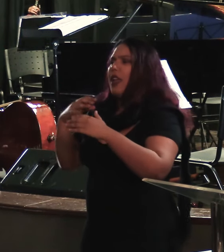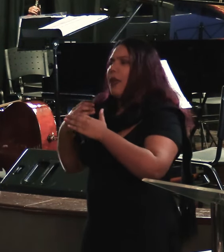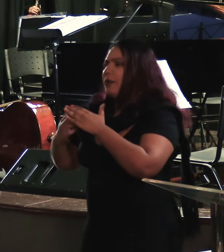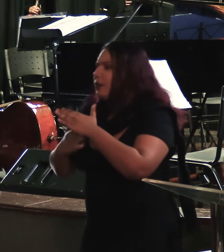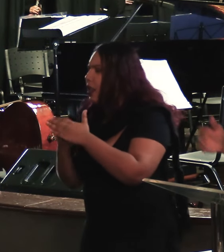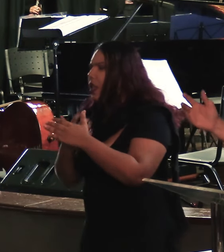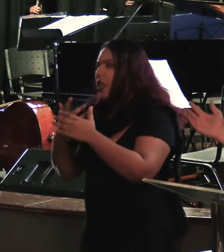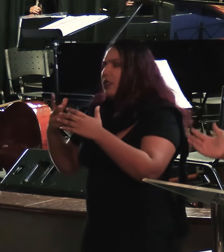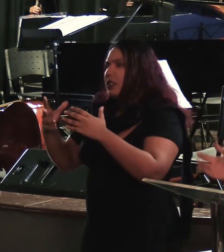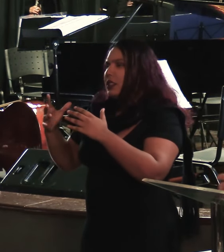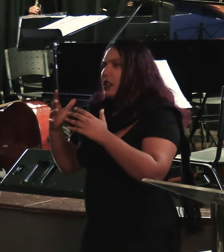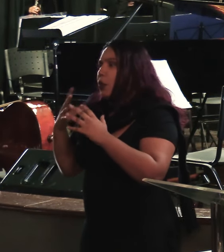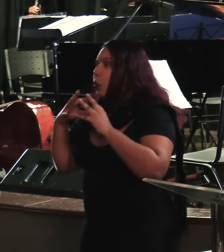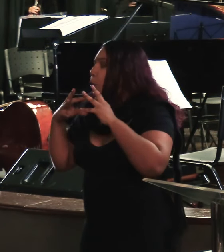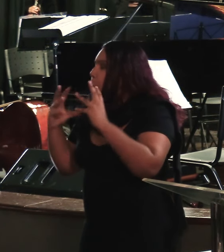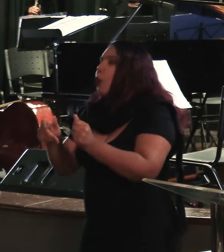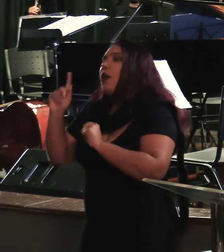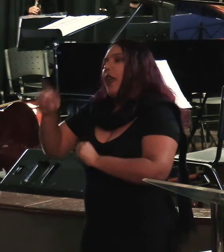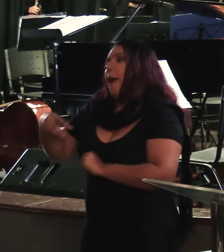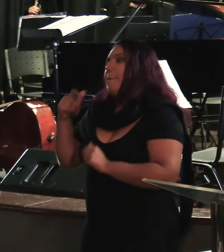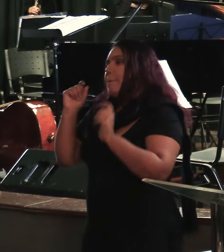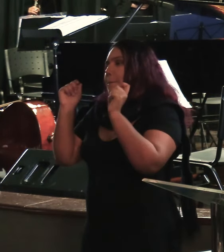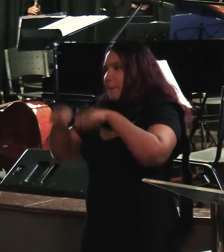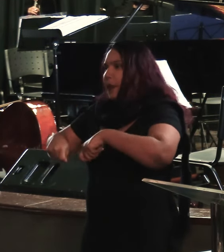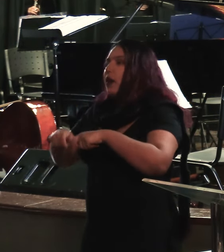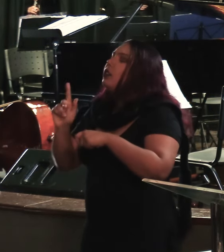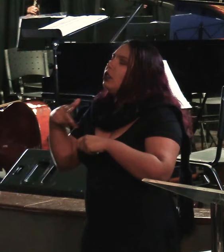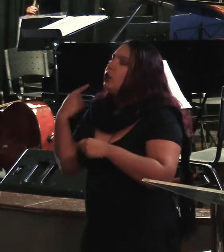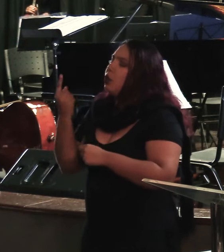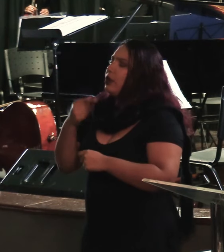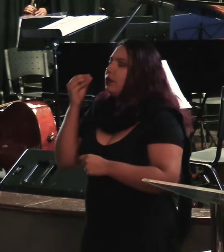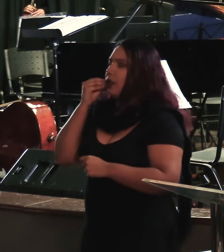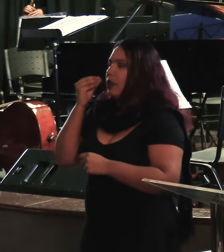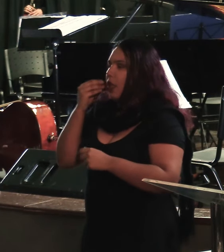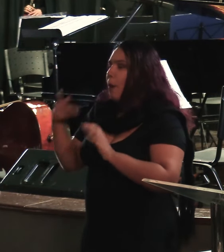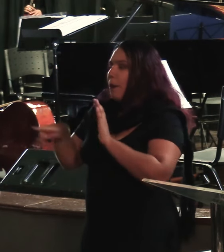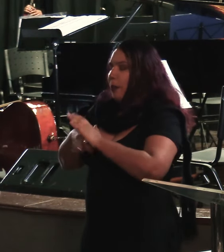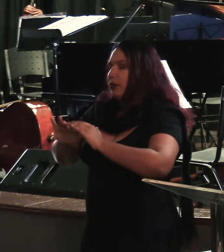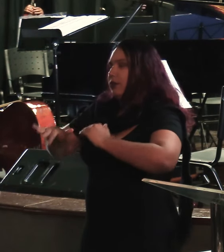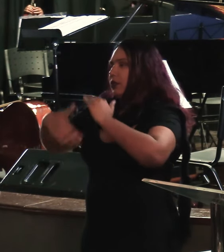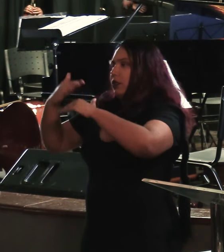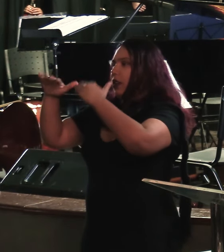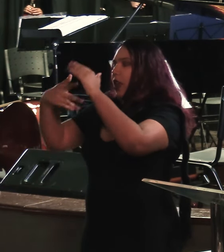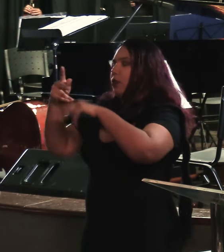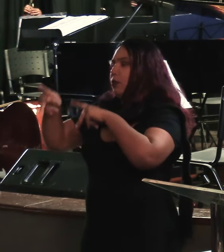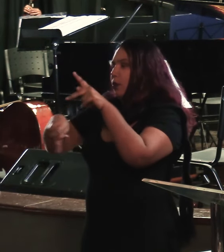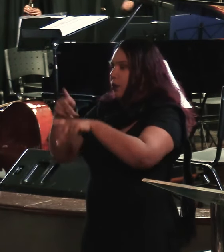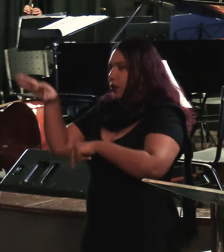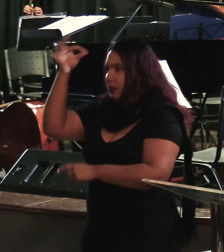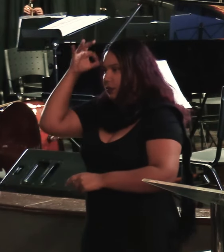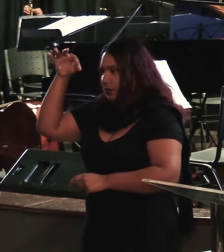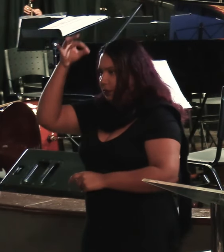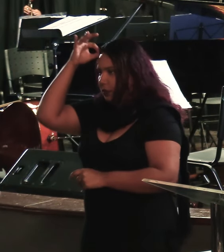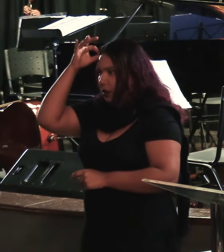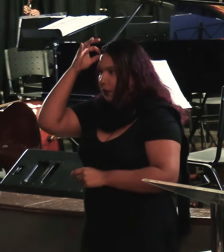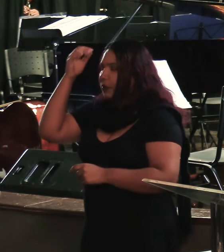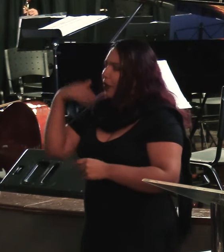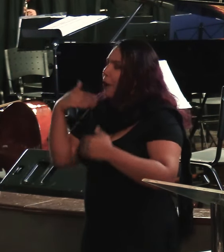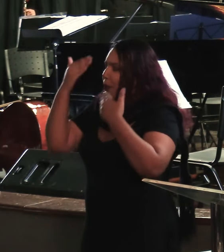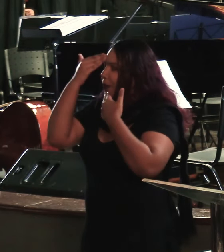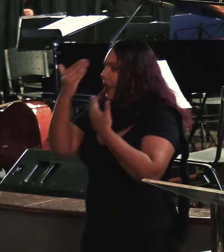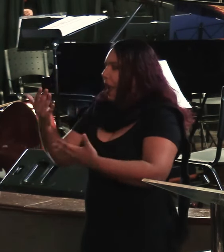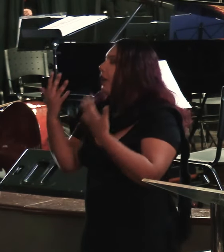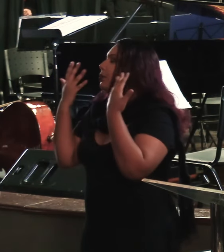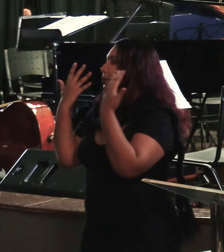empreendedorismo, né? Tudo aquilo que é possível a gente participar e colaborar com o desenvolvimento, né, do povo capixaba. Né? Então, muito